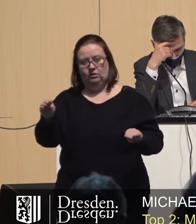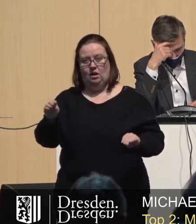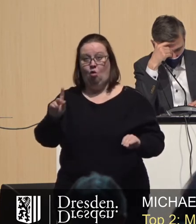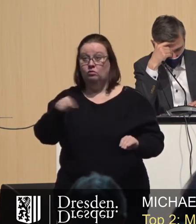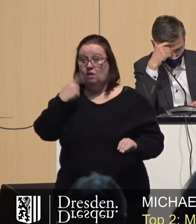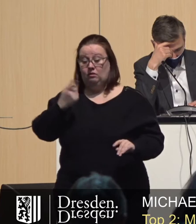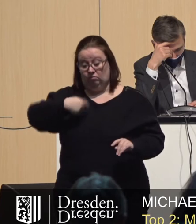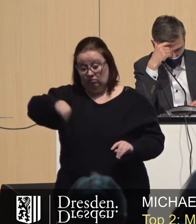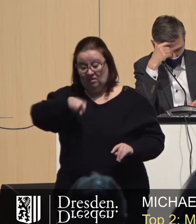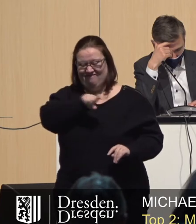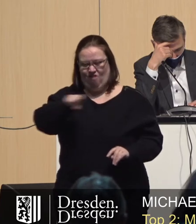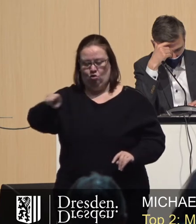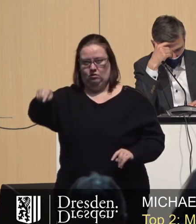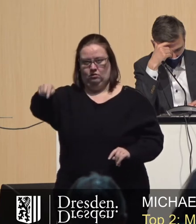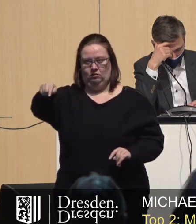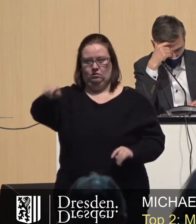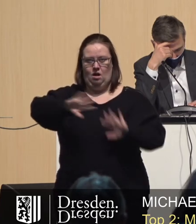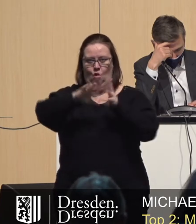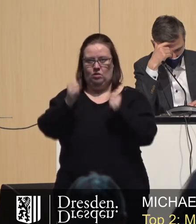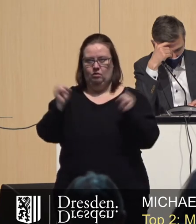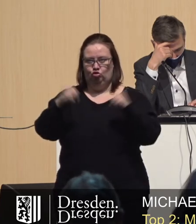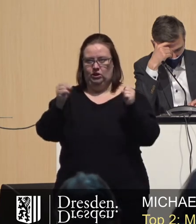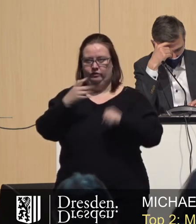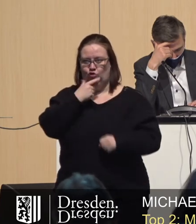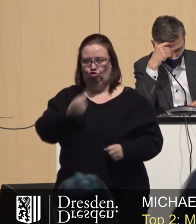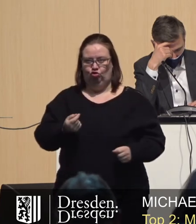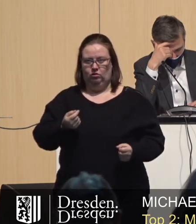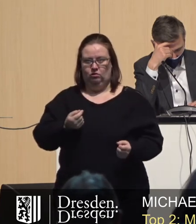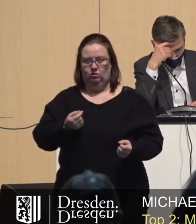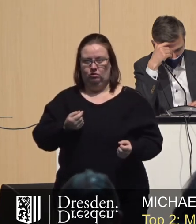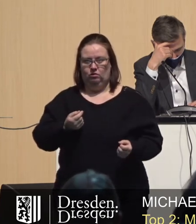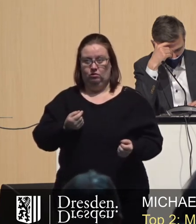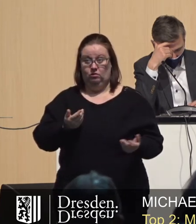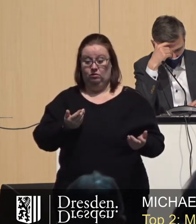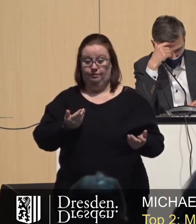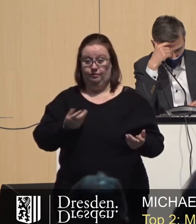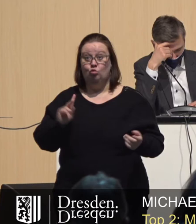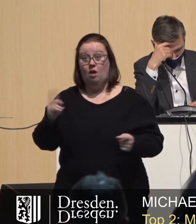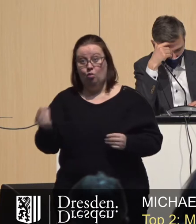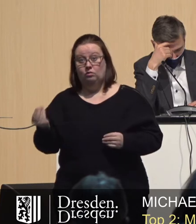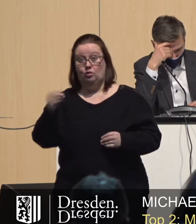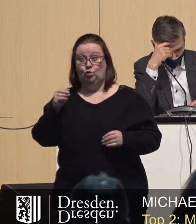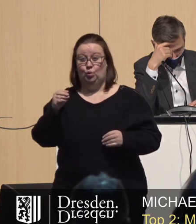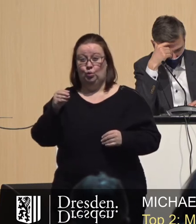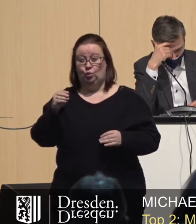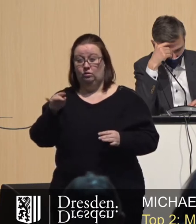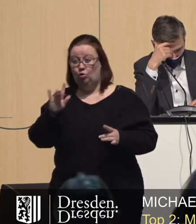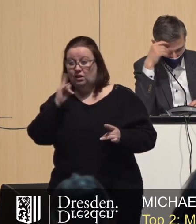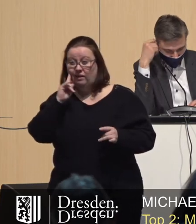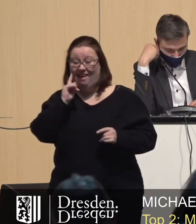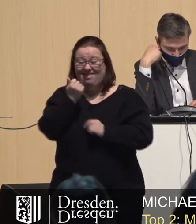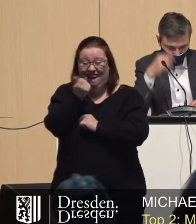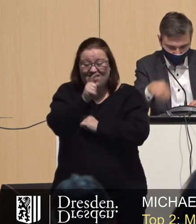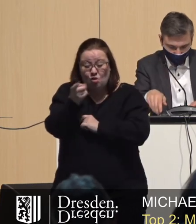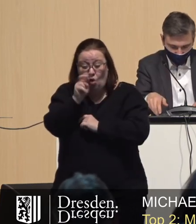Hintergrund, dass wir in wenigen Wochen einen Haushalt beschließen wollen, bei dem dann auch ganz eng um jeden